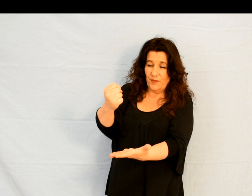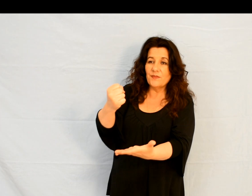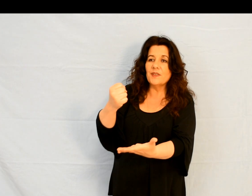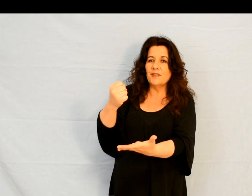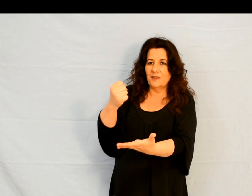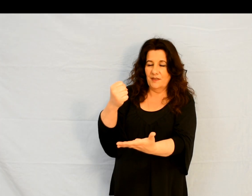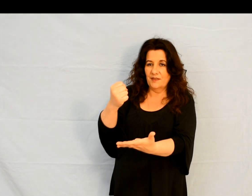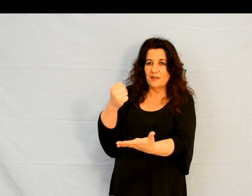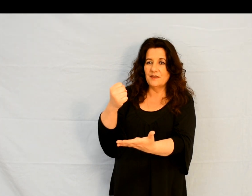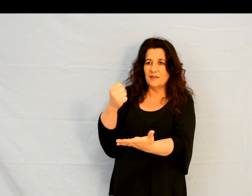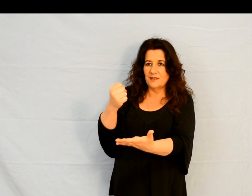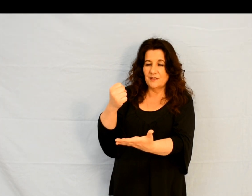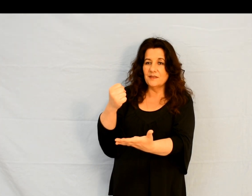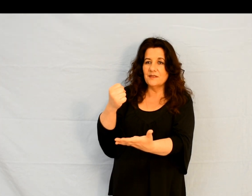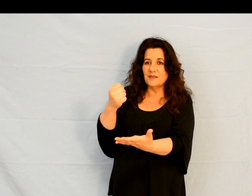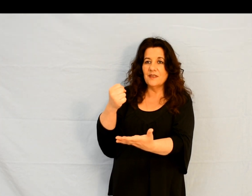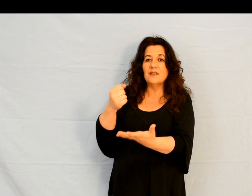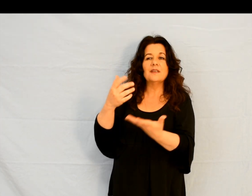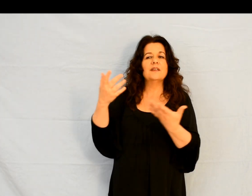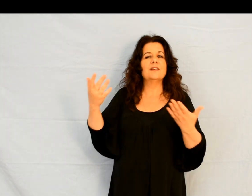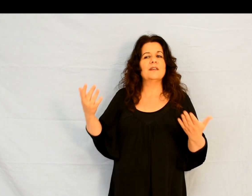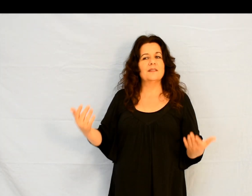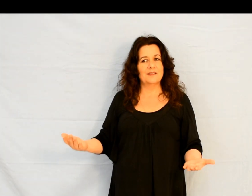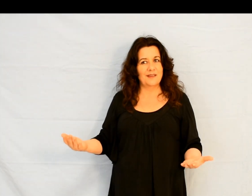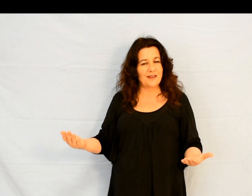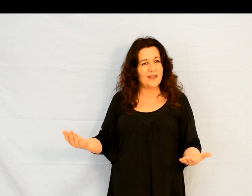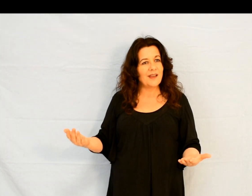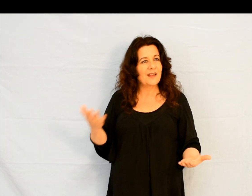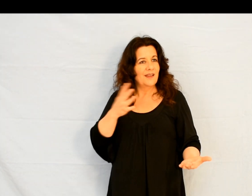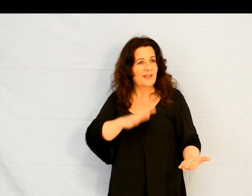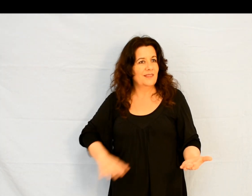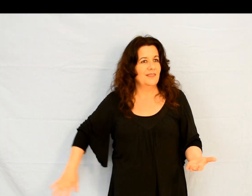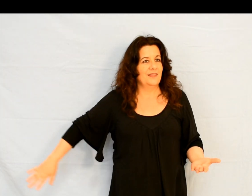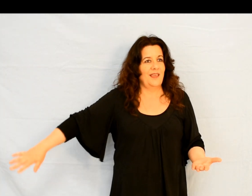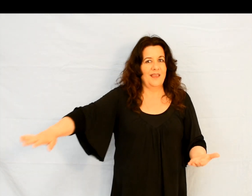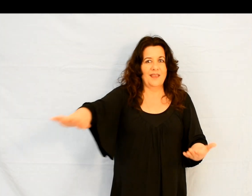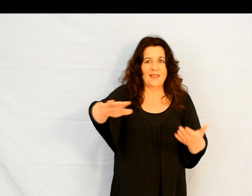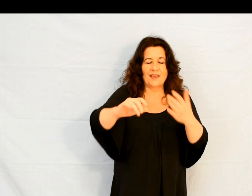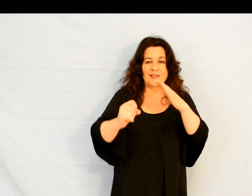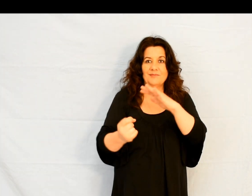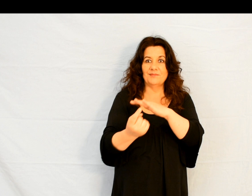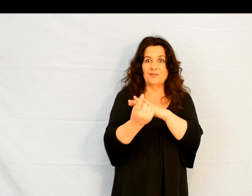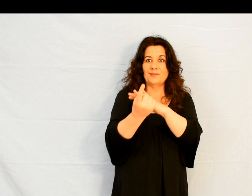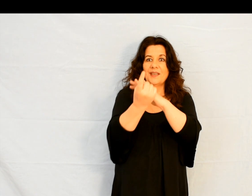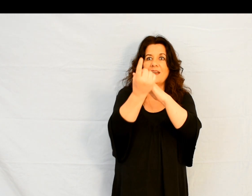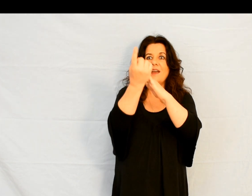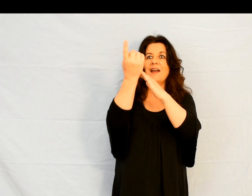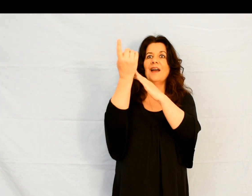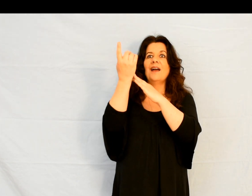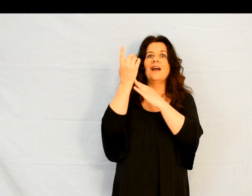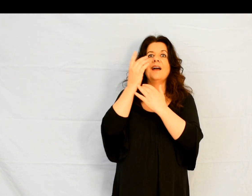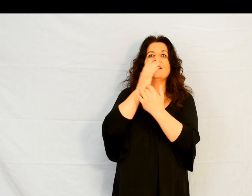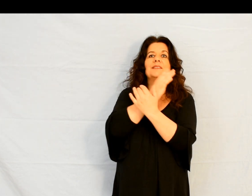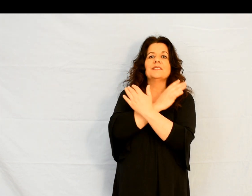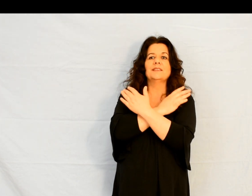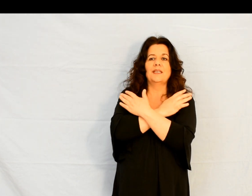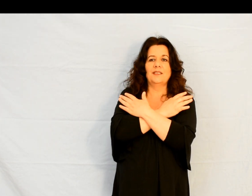Ainsi, la sagesse est apparue sur la terre, elle a vécu parmi les hommes.